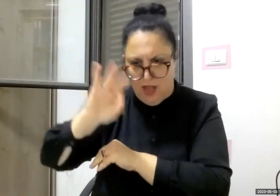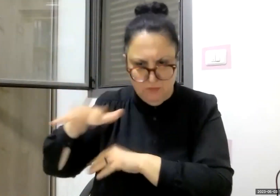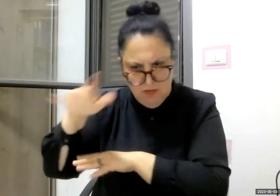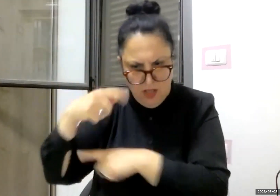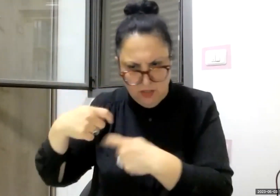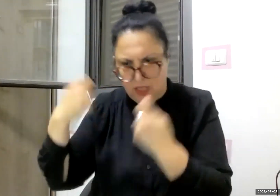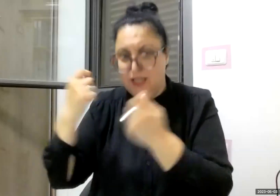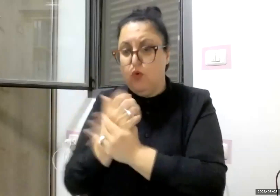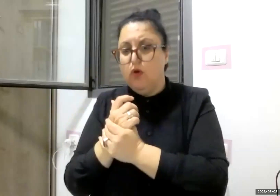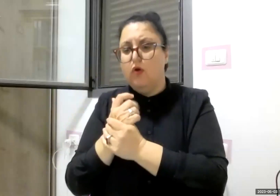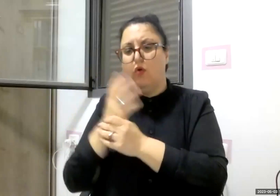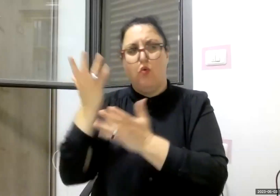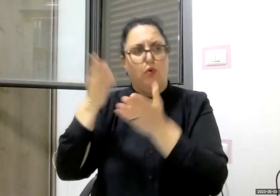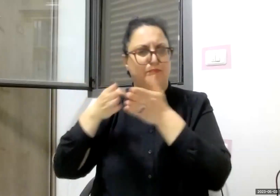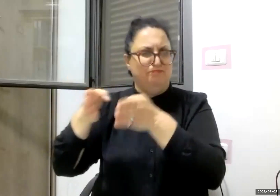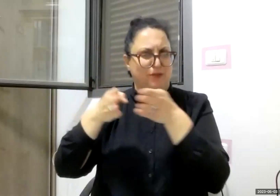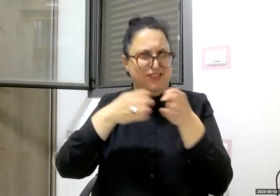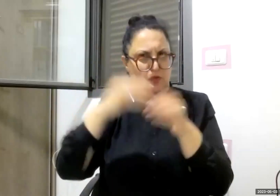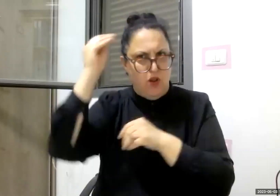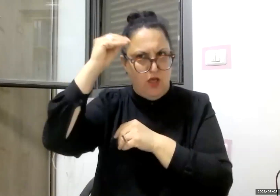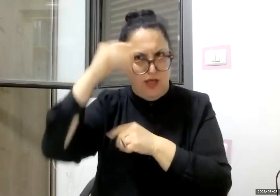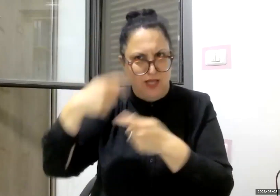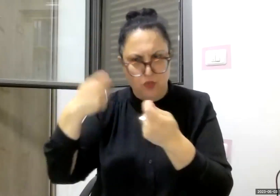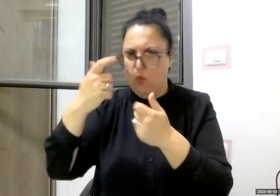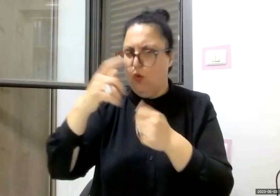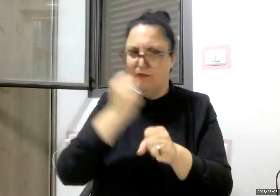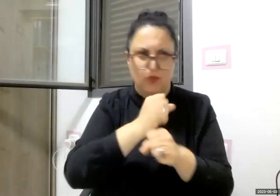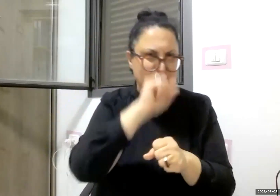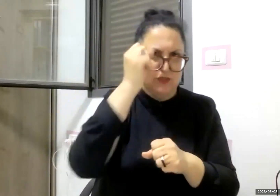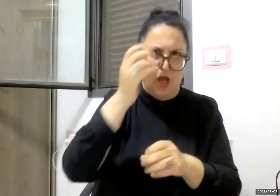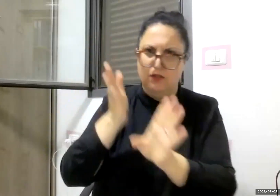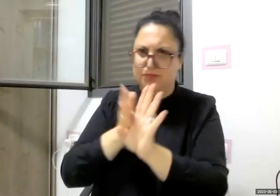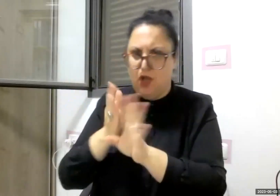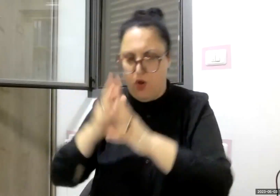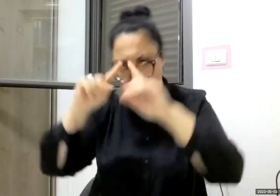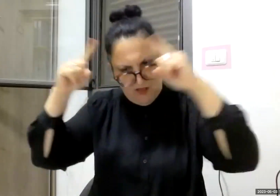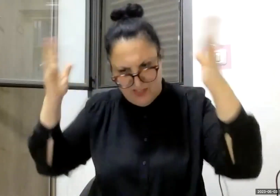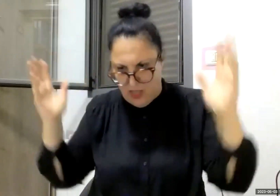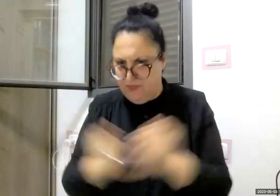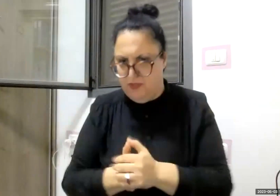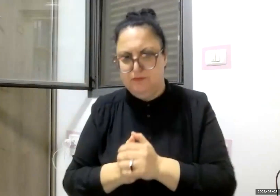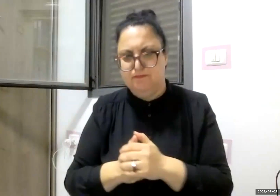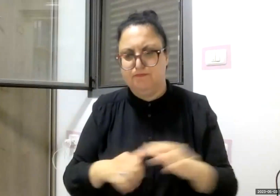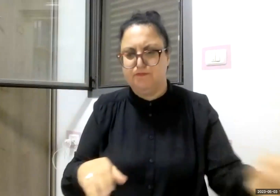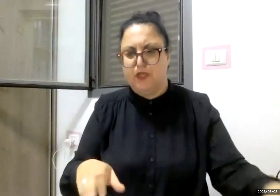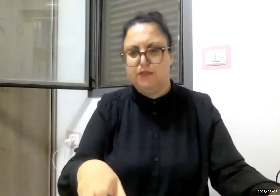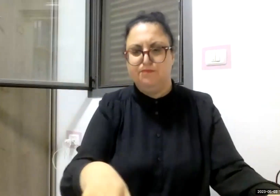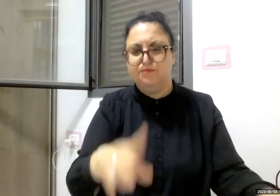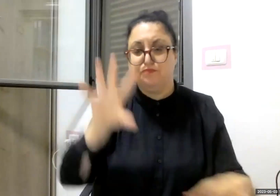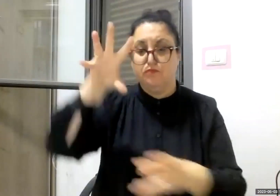בספרים, וזה עדיין קיים במערכת החינוך, במסלולי החינוך, בעבודה הסוציולוגית, בפסיכולוגיה.